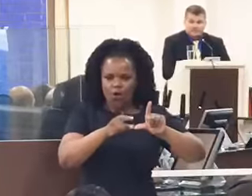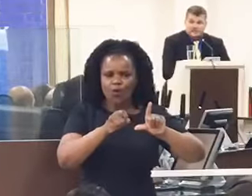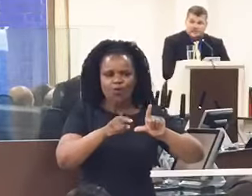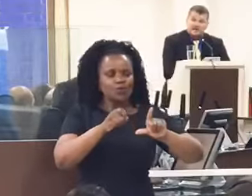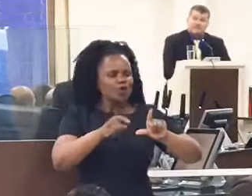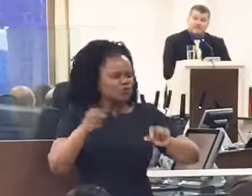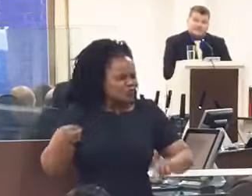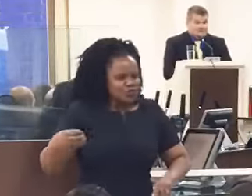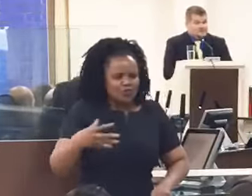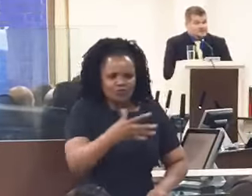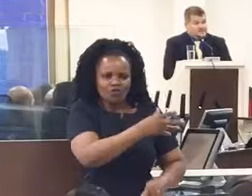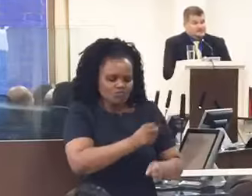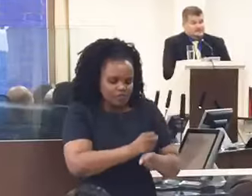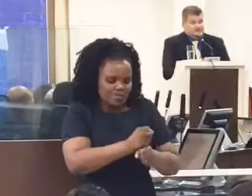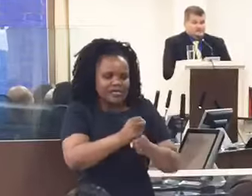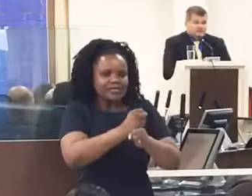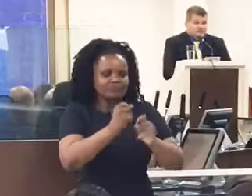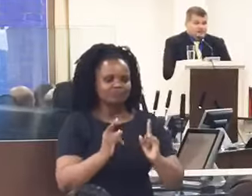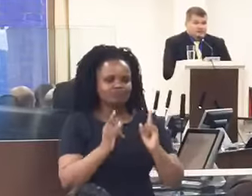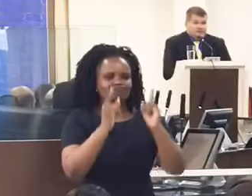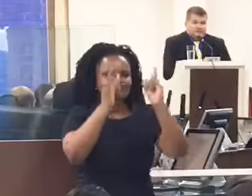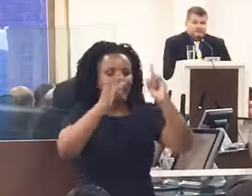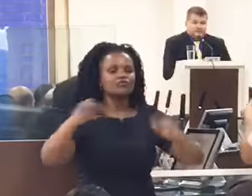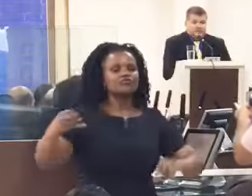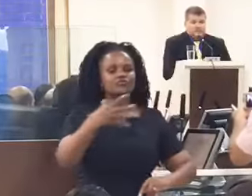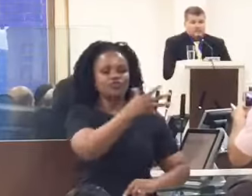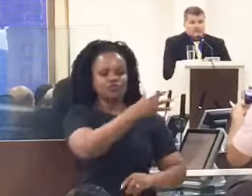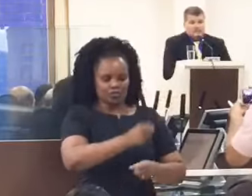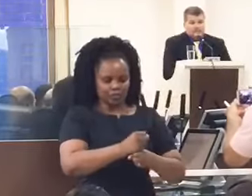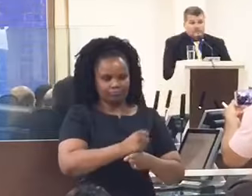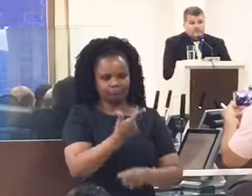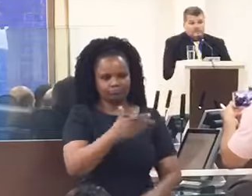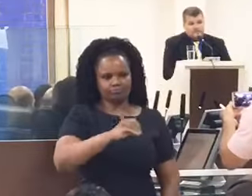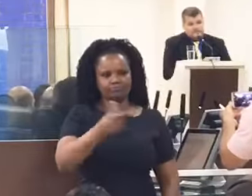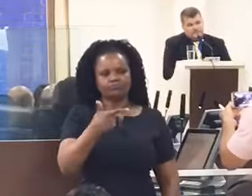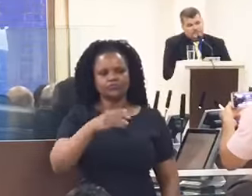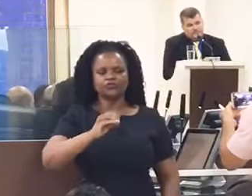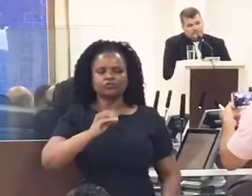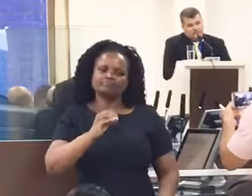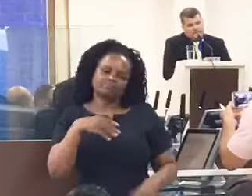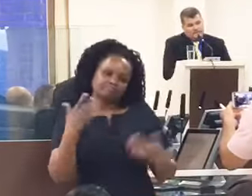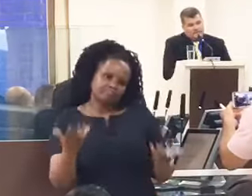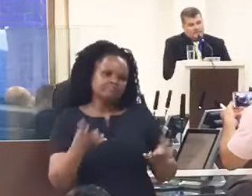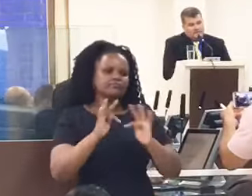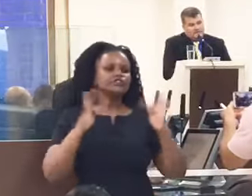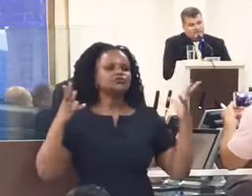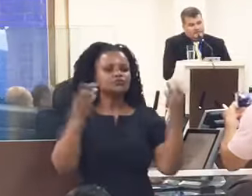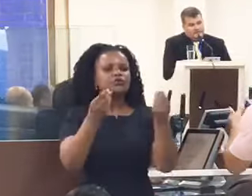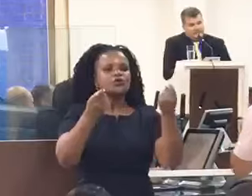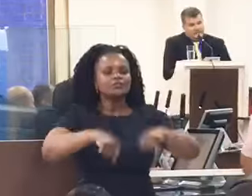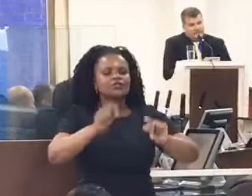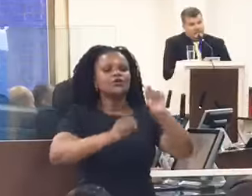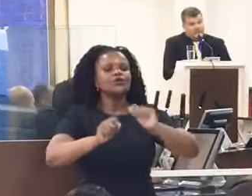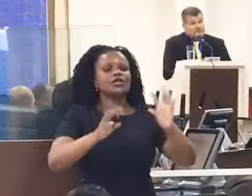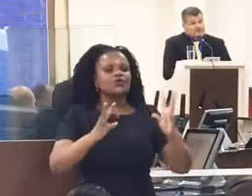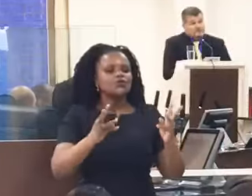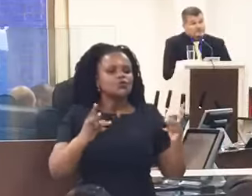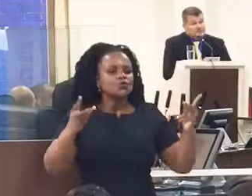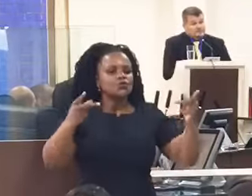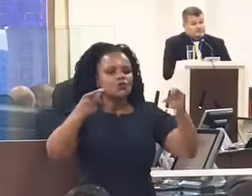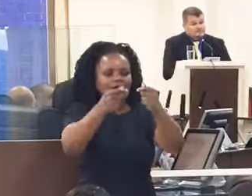região da Labra para esse ano. Enfim, tudo aquilo que se precisa de uma qualidade